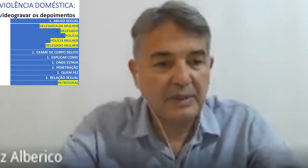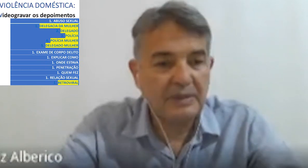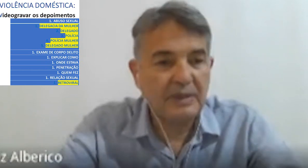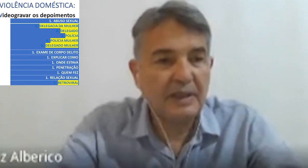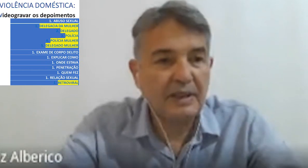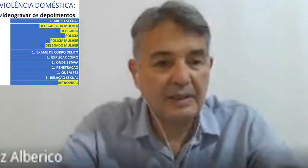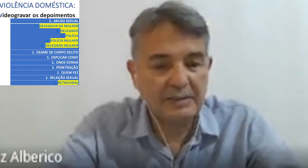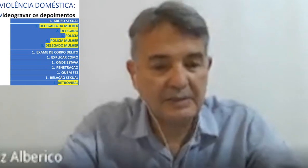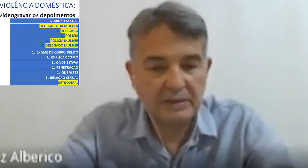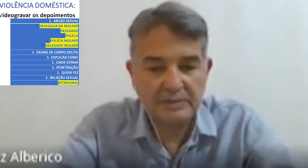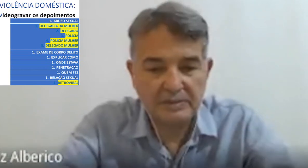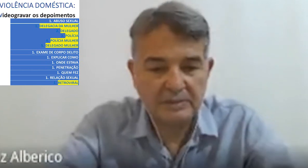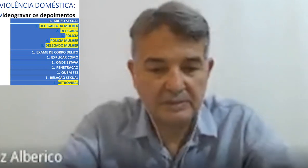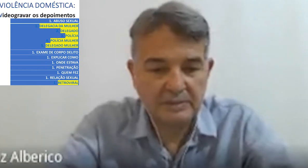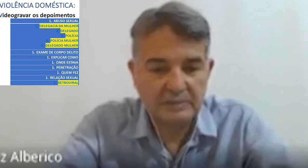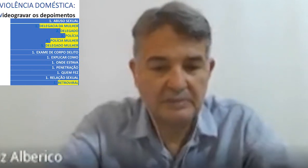Automaticamente a delegacia